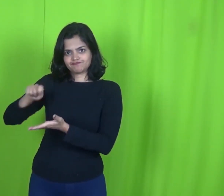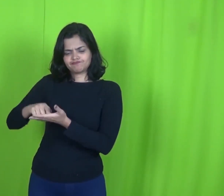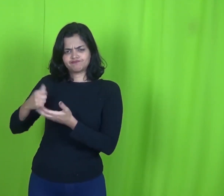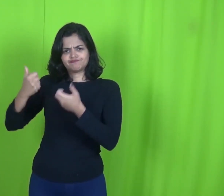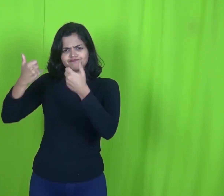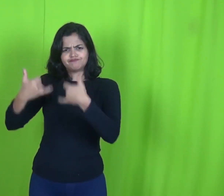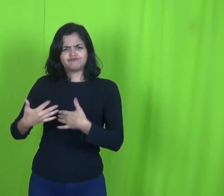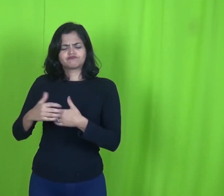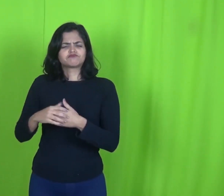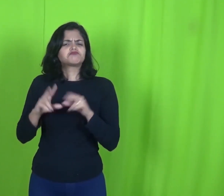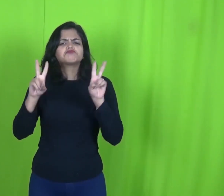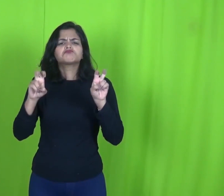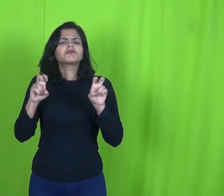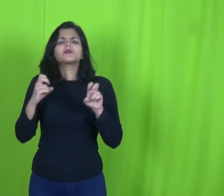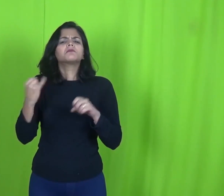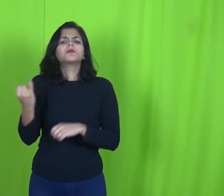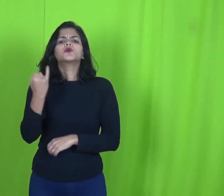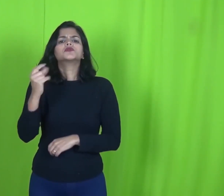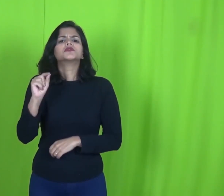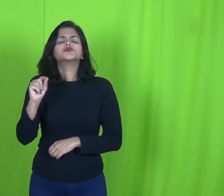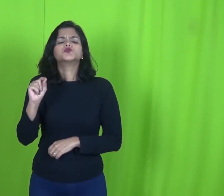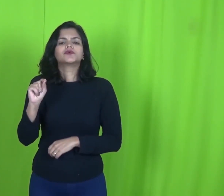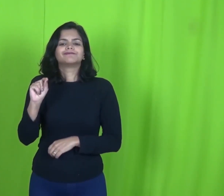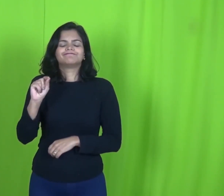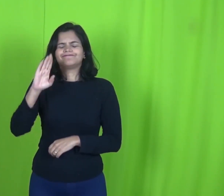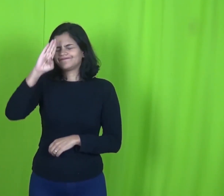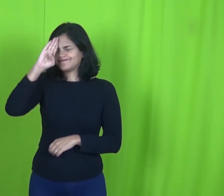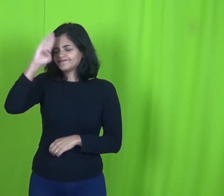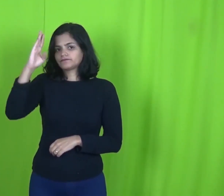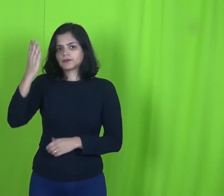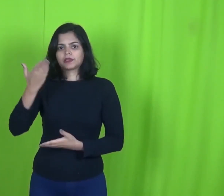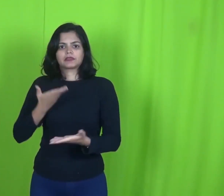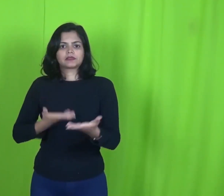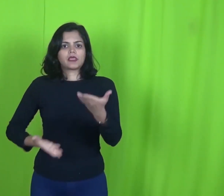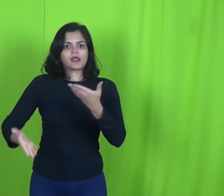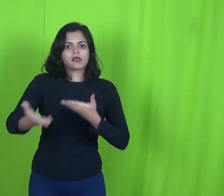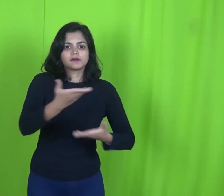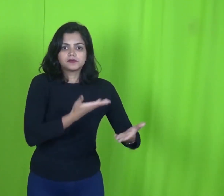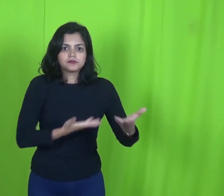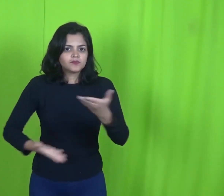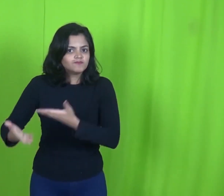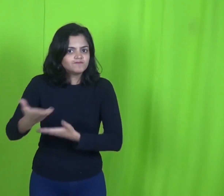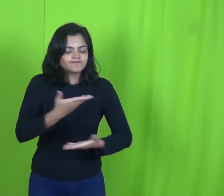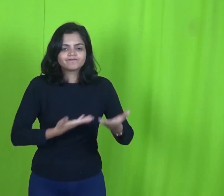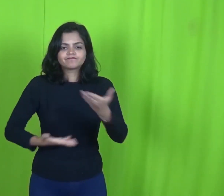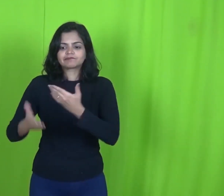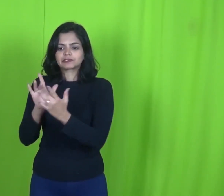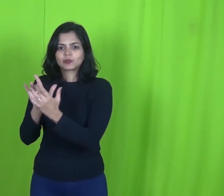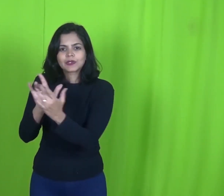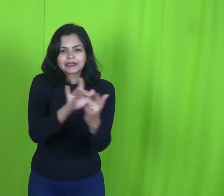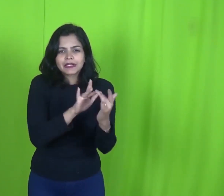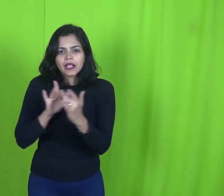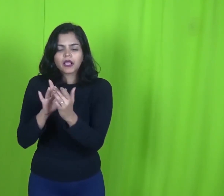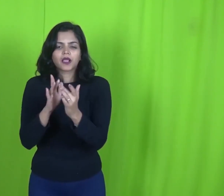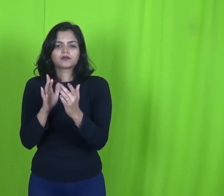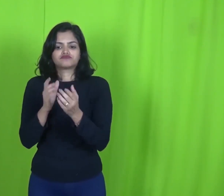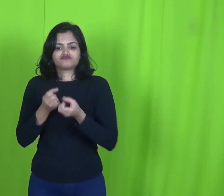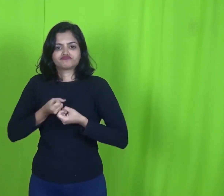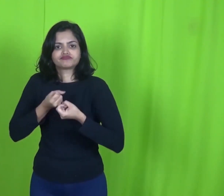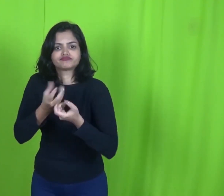temáticas muito importantes. Dentre elas, a interação, o contato, o dar, o receber